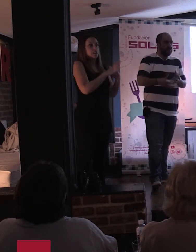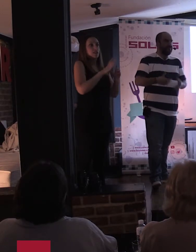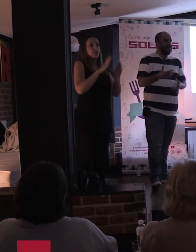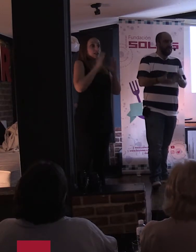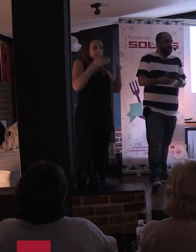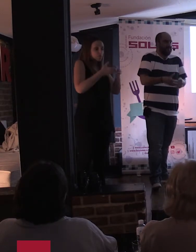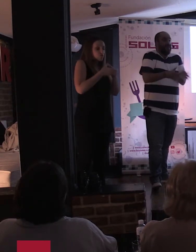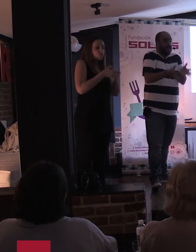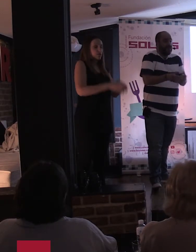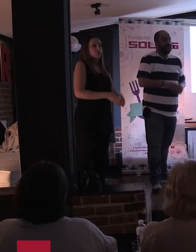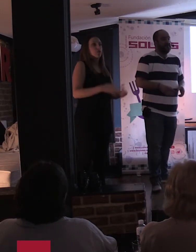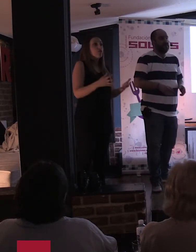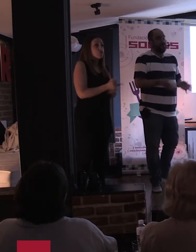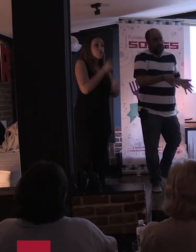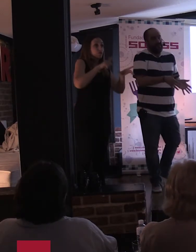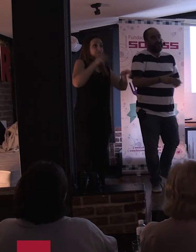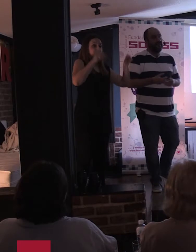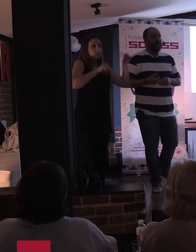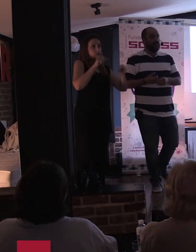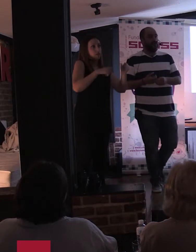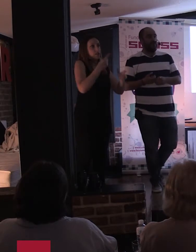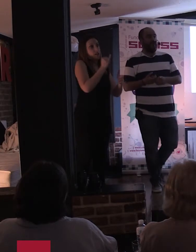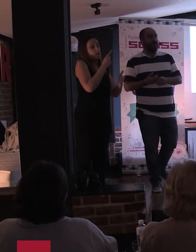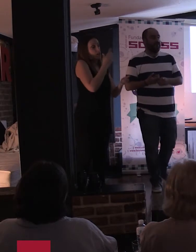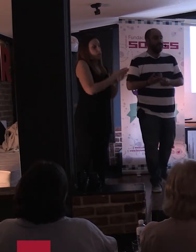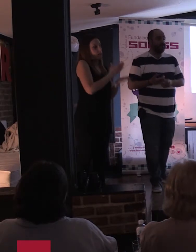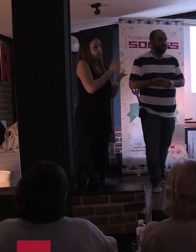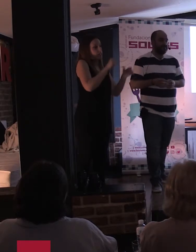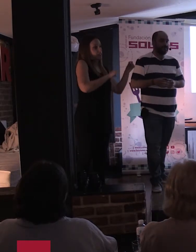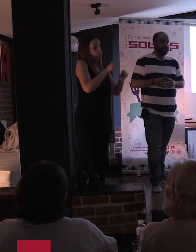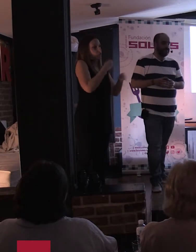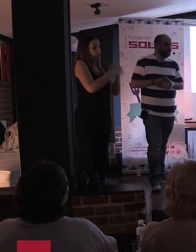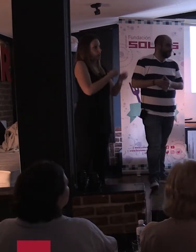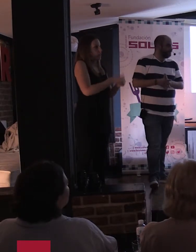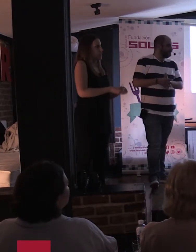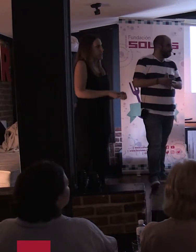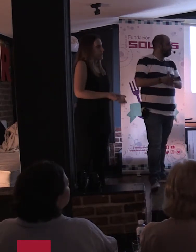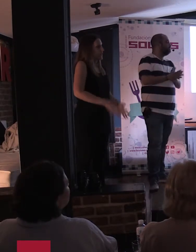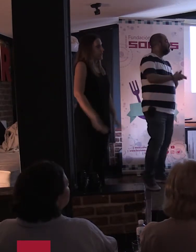ese tipo de química, pues hay una parte de químicos del proyecto que la hacen.